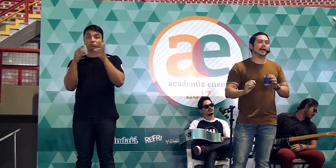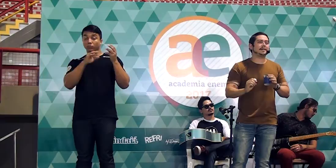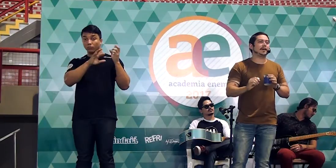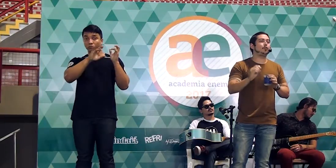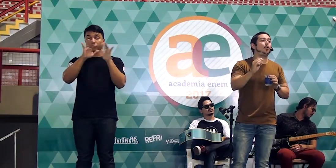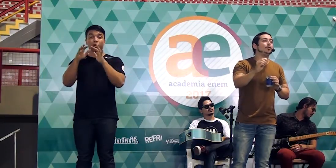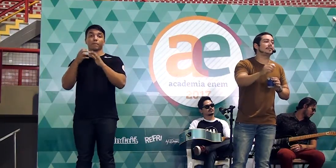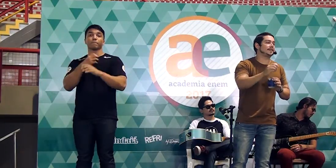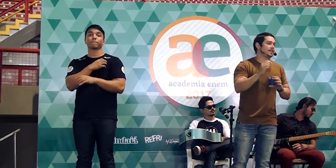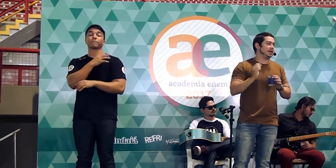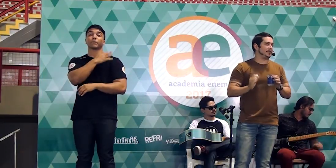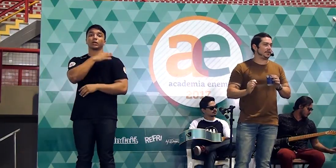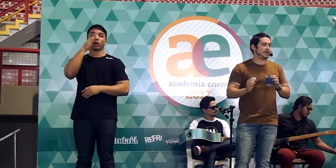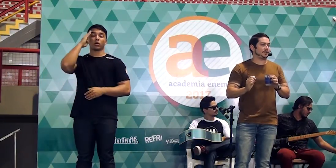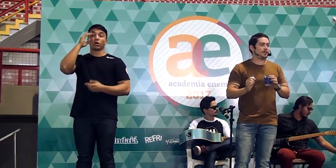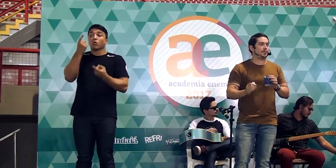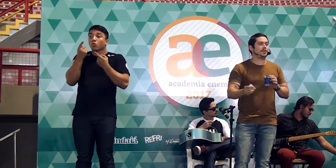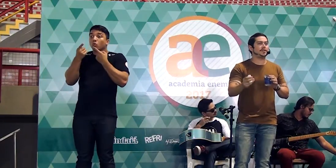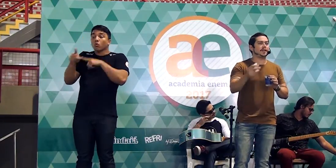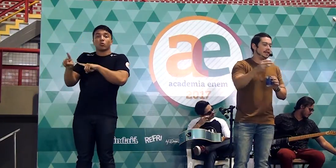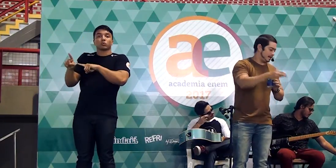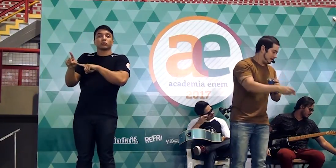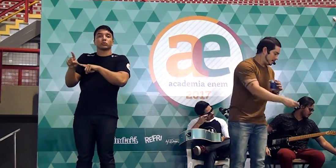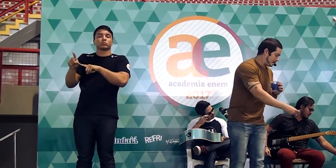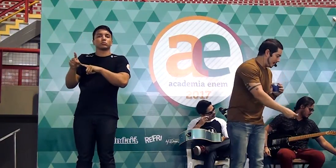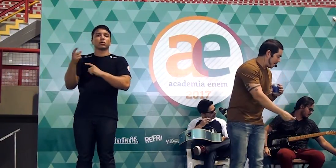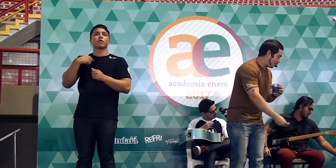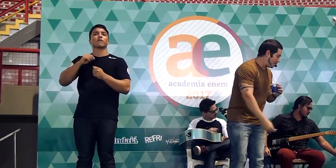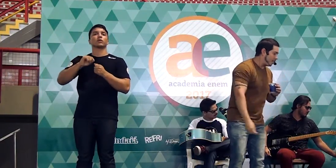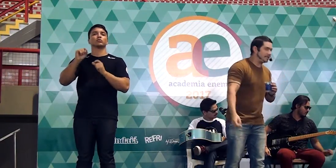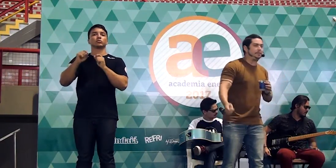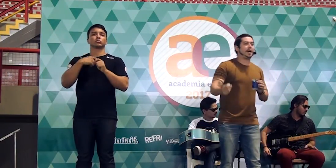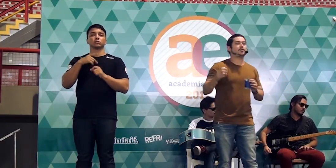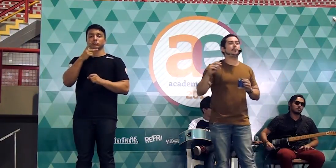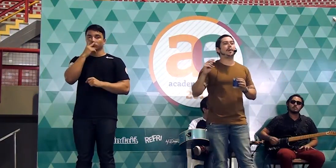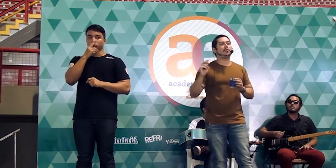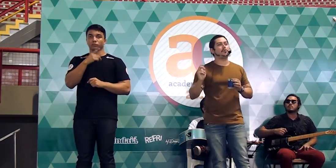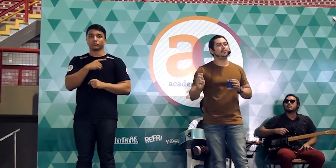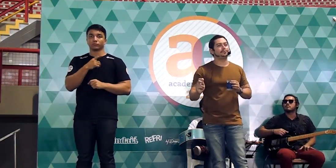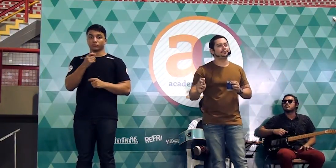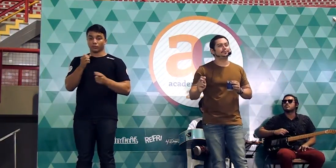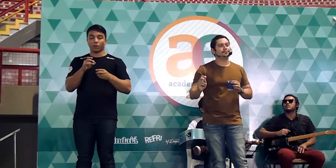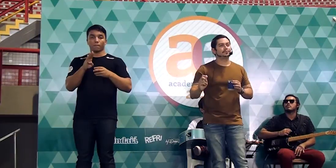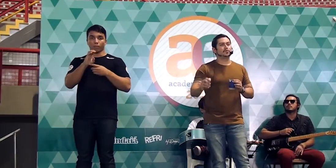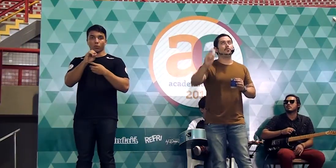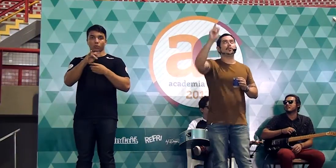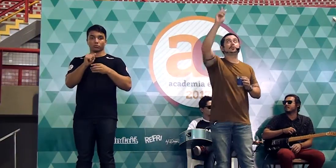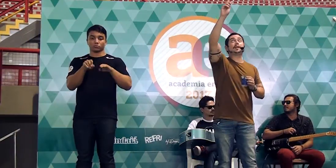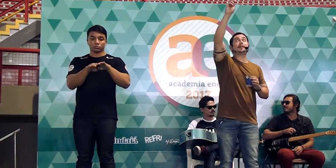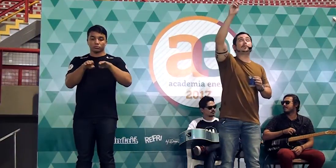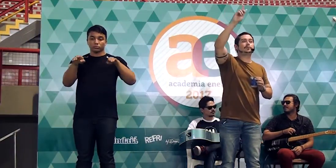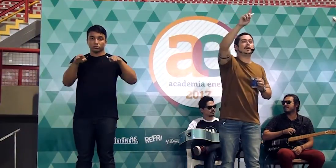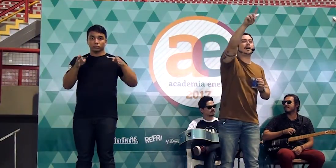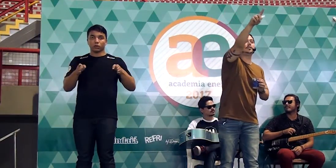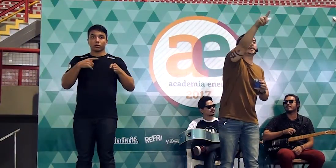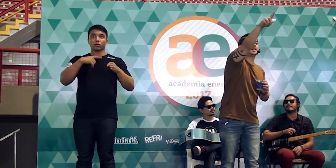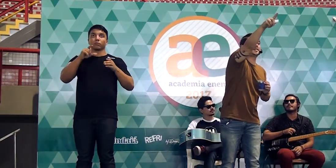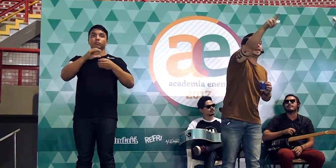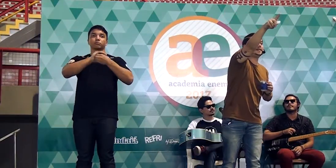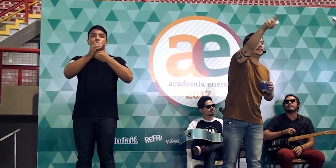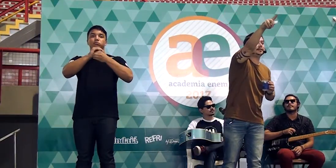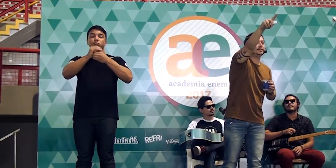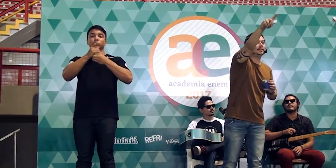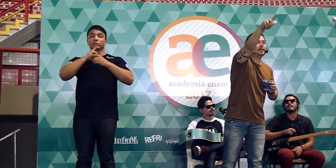muitos militares eram contra essas manifestações, pois diz aí que armaram uma bomba debaixo do palco, uma no teto, a outra